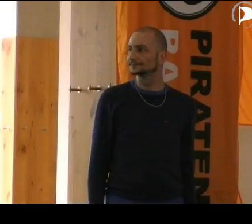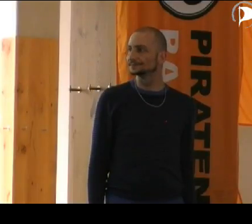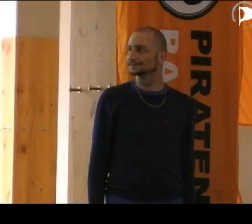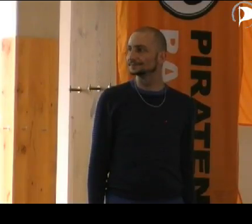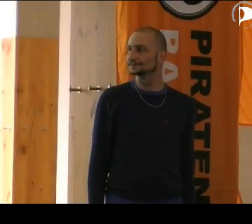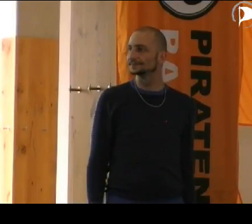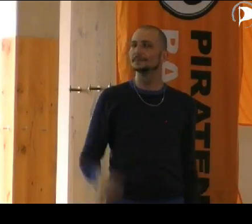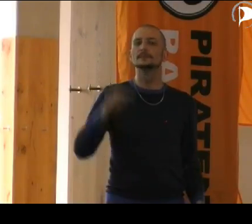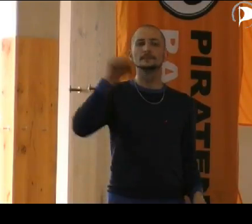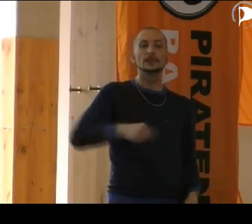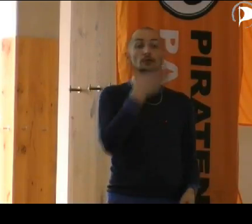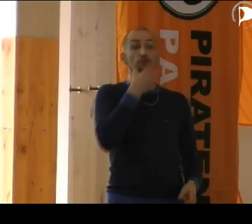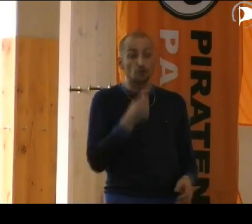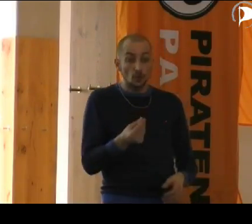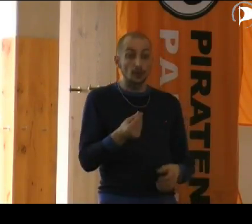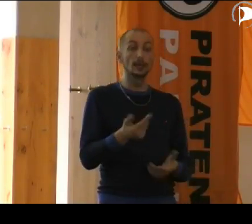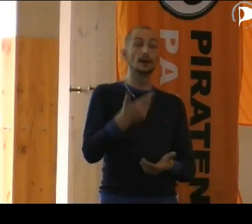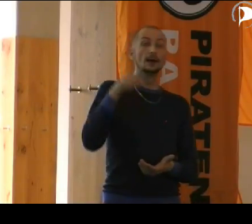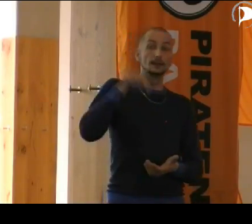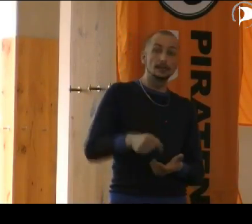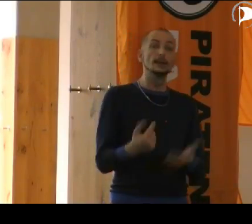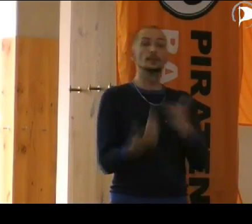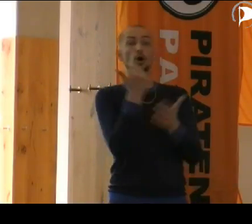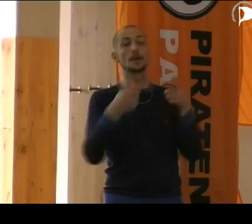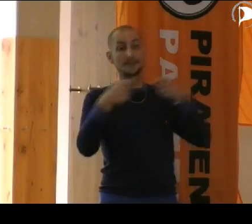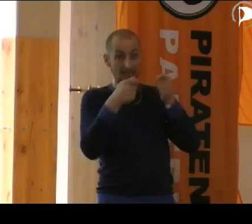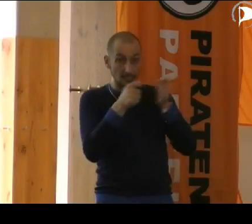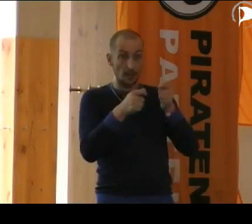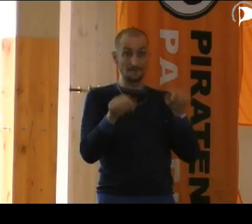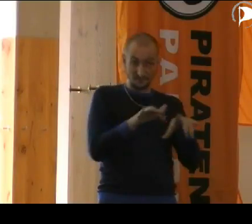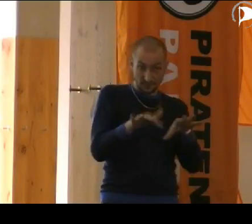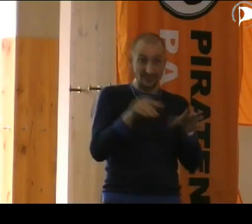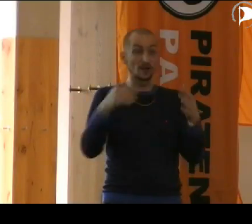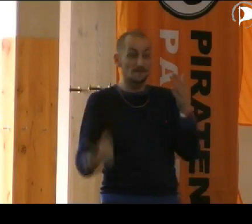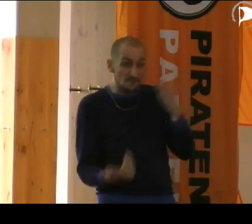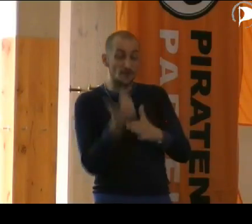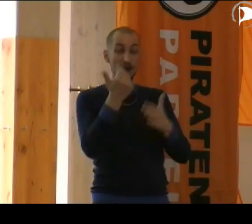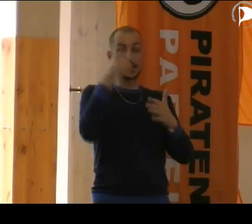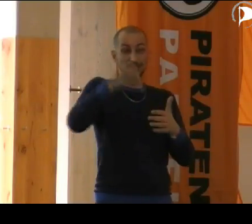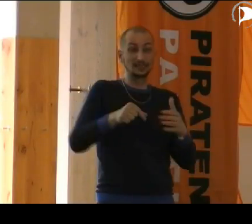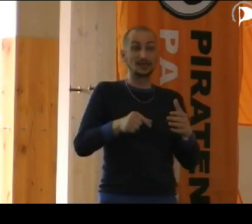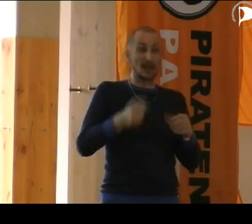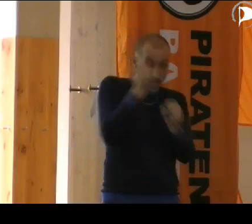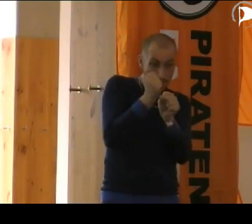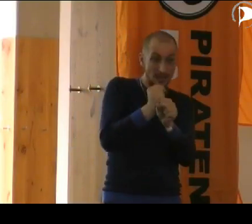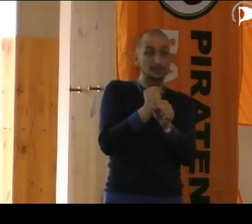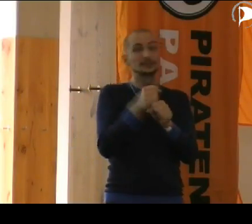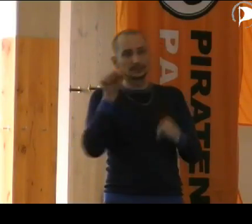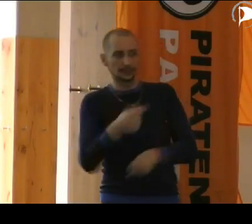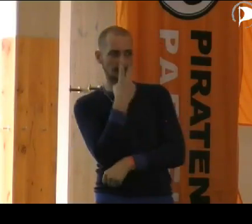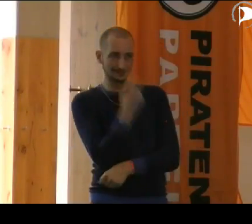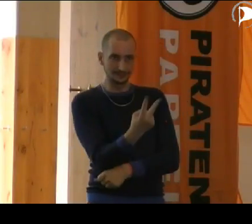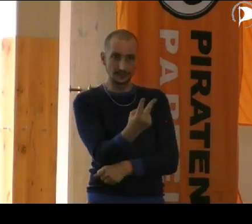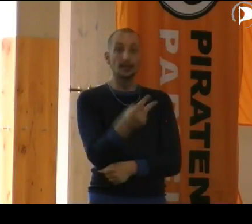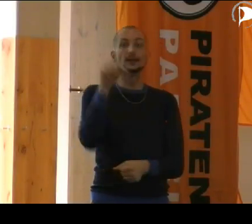es wäre schön gewesen die neue weder verwaltung noch in folge erleben zu dürfen und dann kann die lp